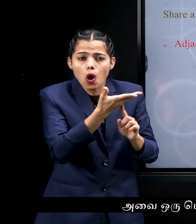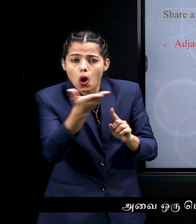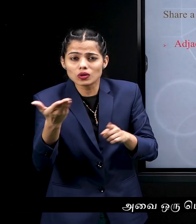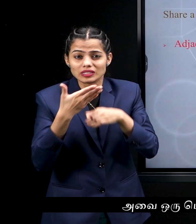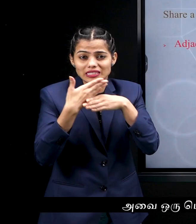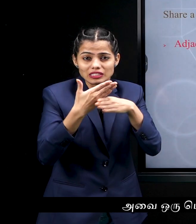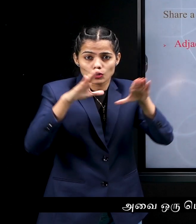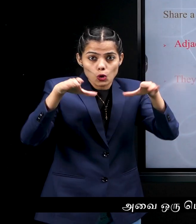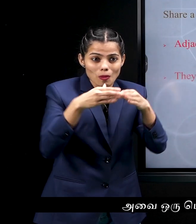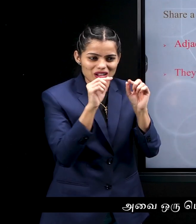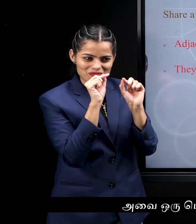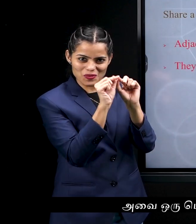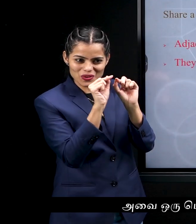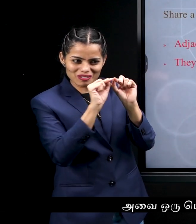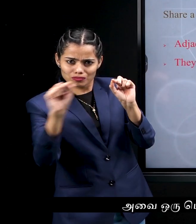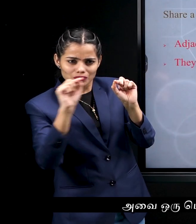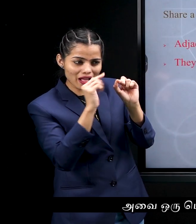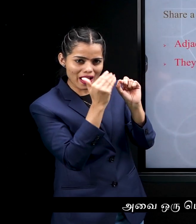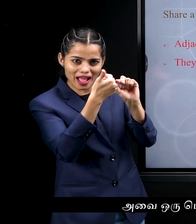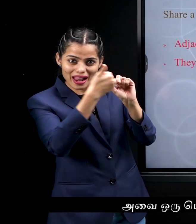அவை ஒரு பொதுவான உச்சியை பகிர்ந்து கொள்கின்றன.